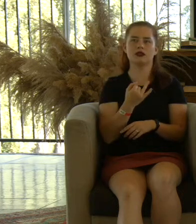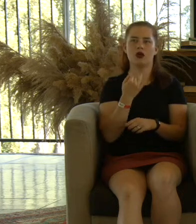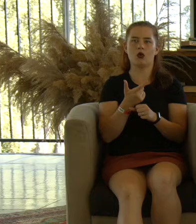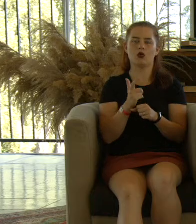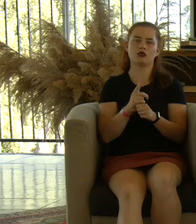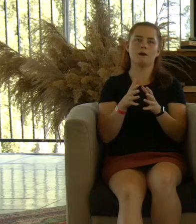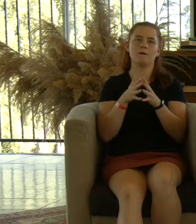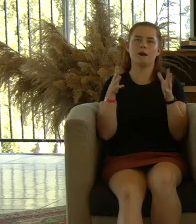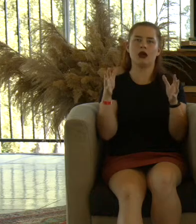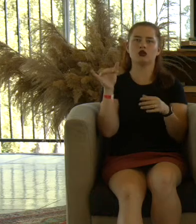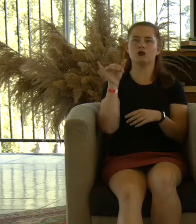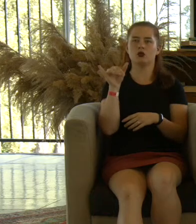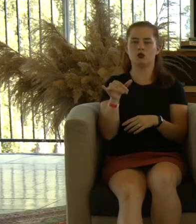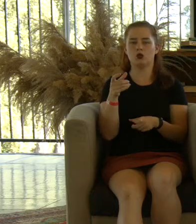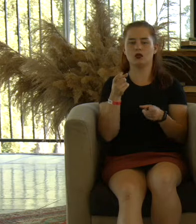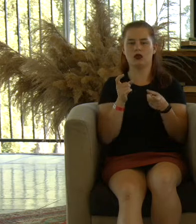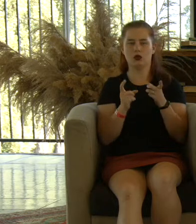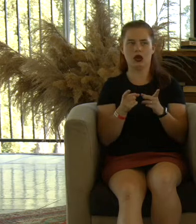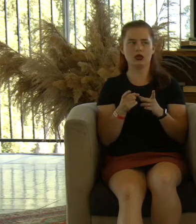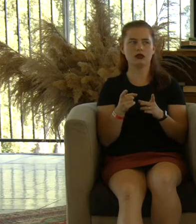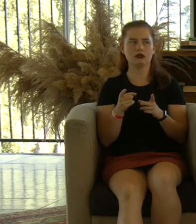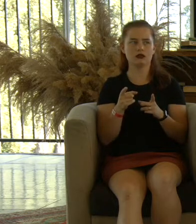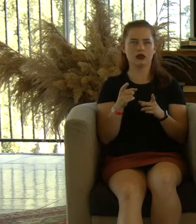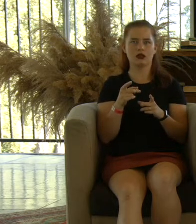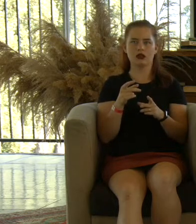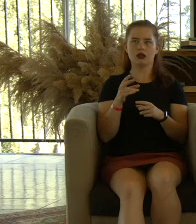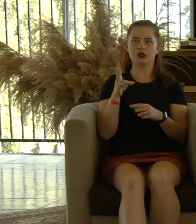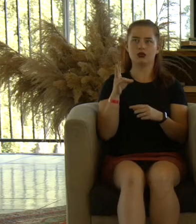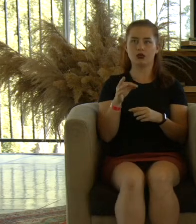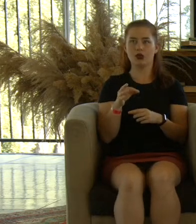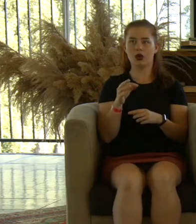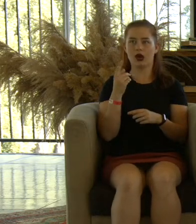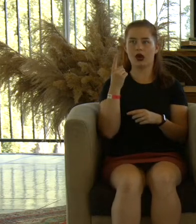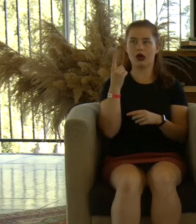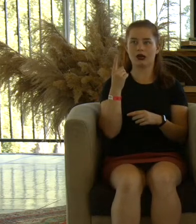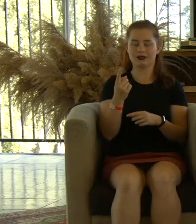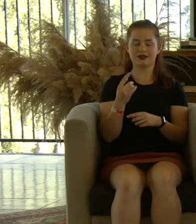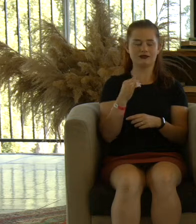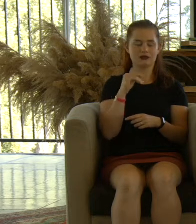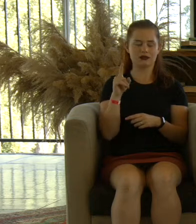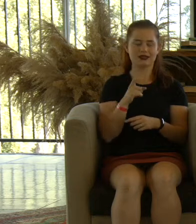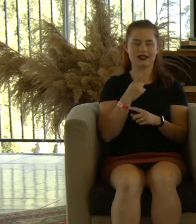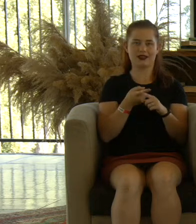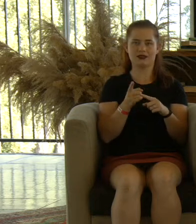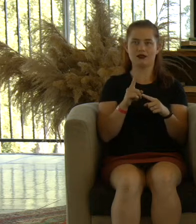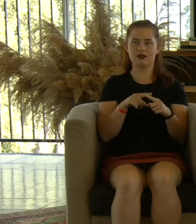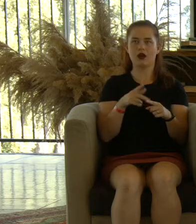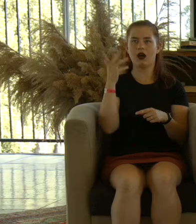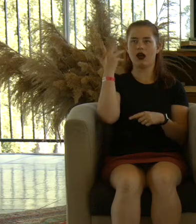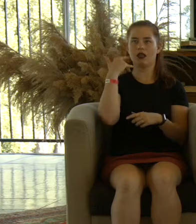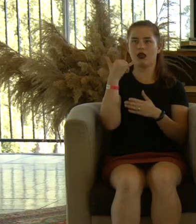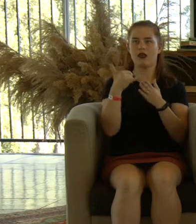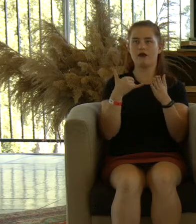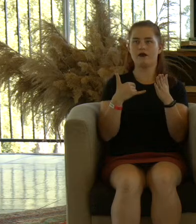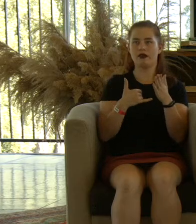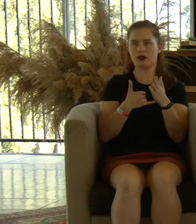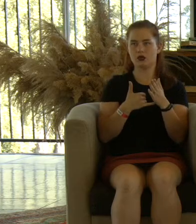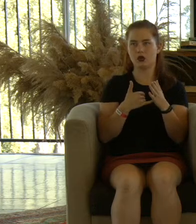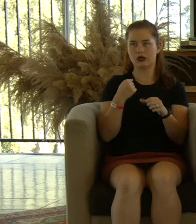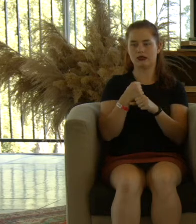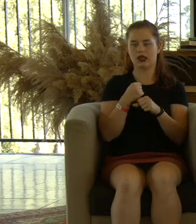у натуралистов по стечению факторов, но одним из них почему важен? Когда вино выбраживает на